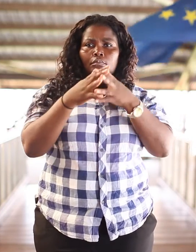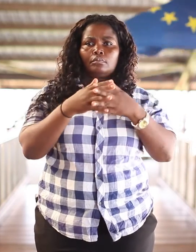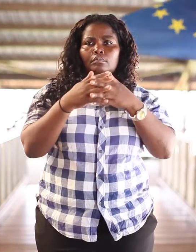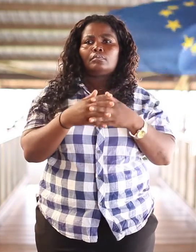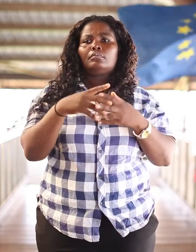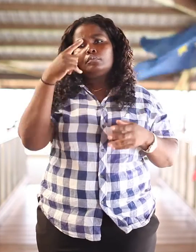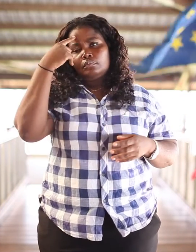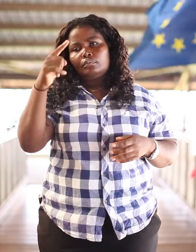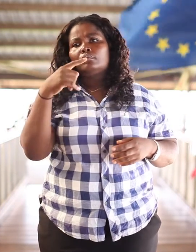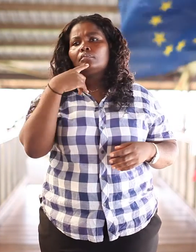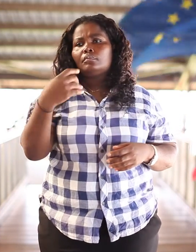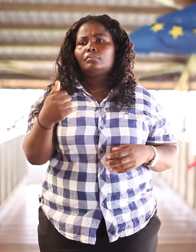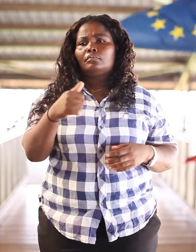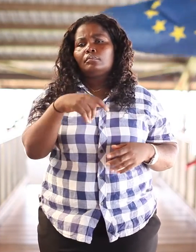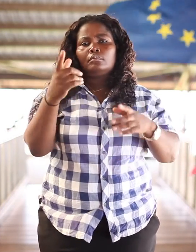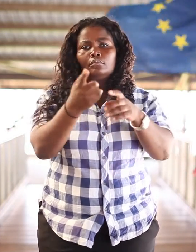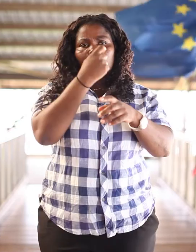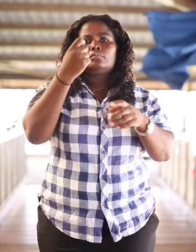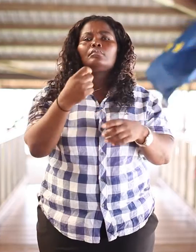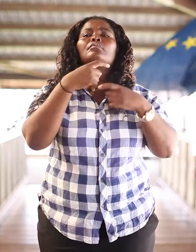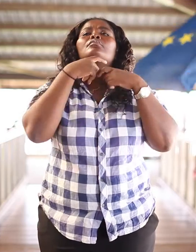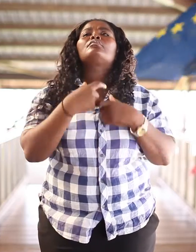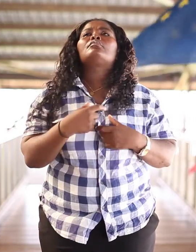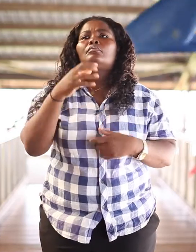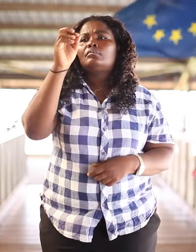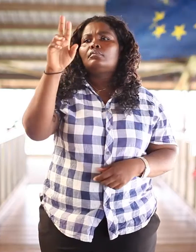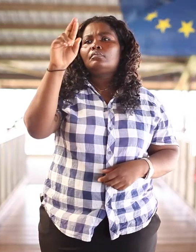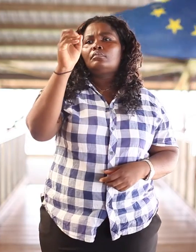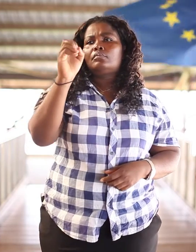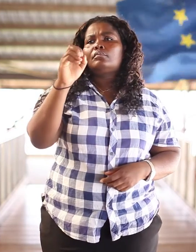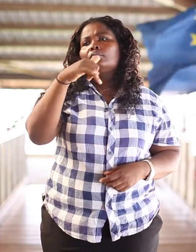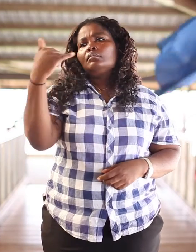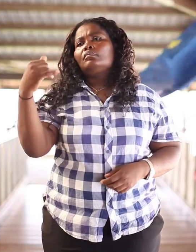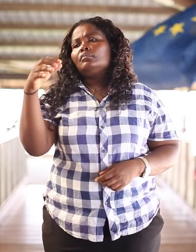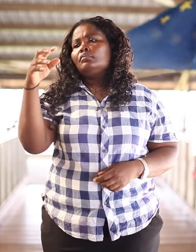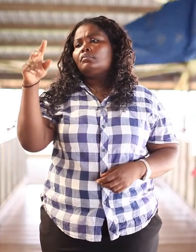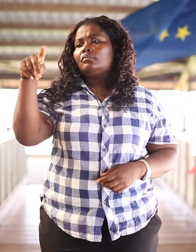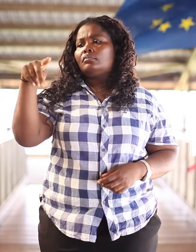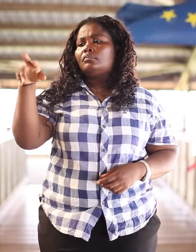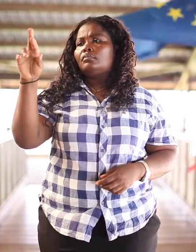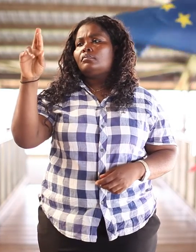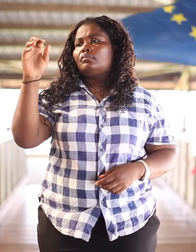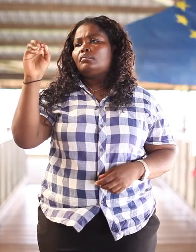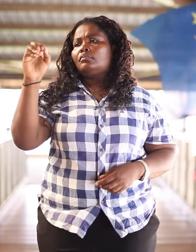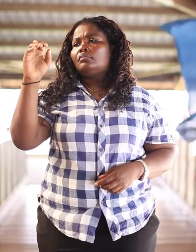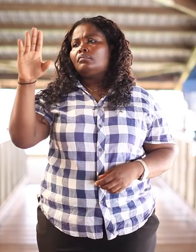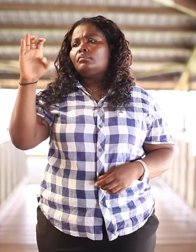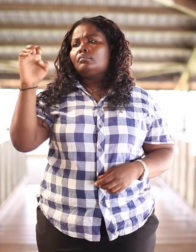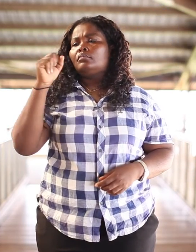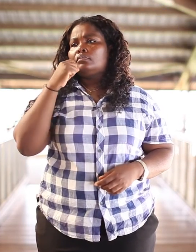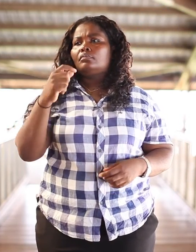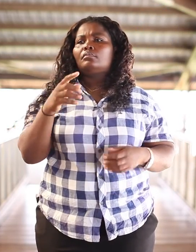y Tam Smith ganaron las medallas de oro y de bronce en la prueba de 2000 metros de lisos.